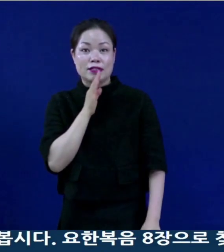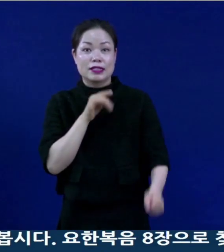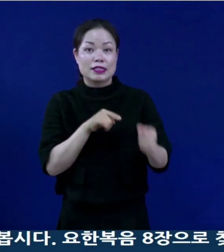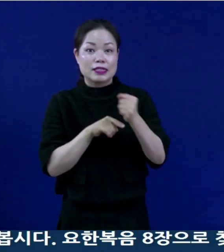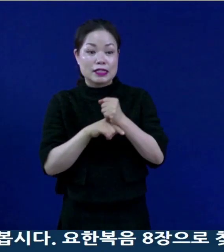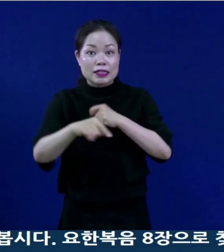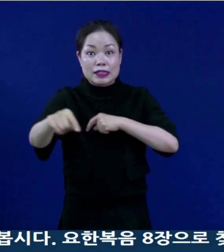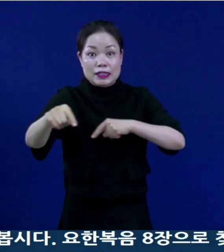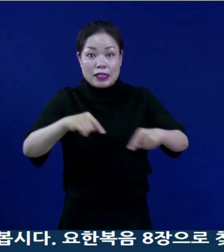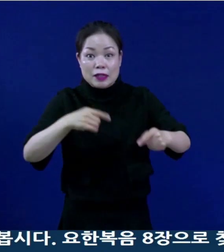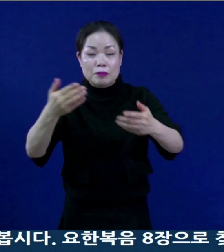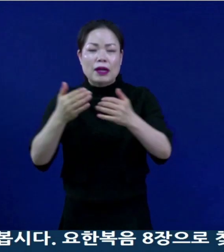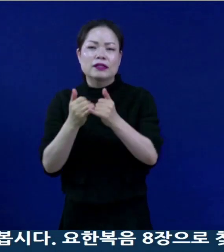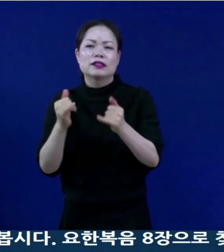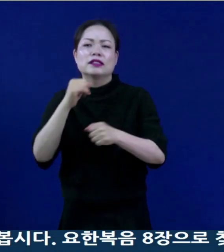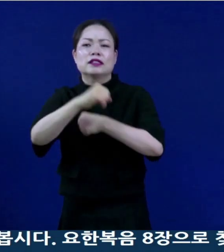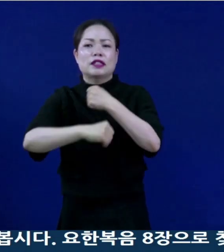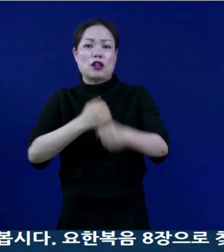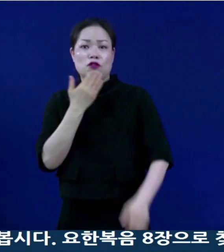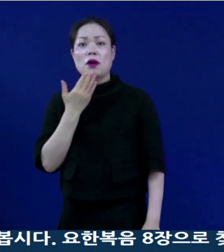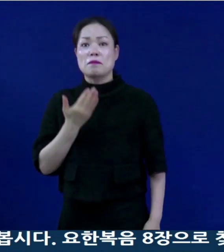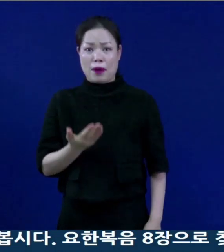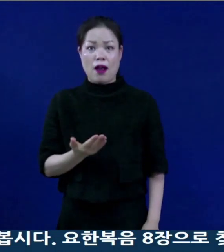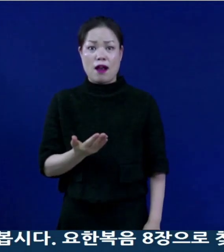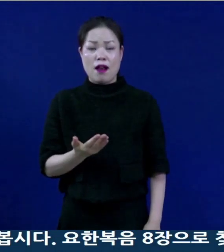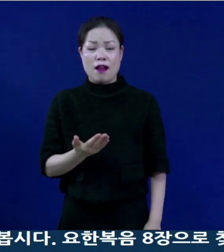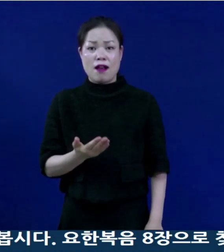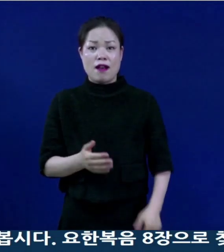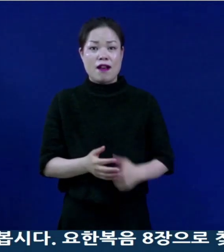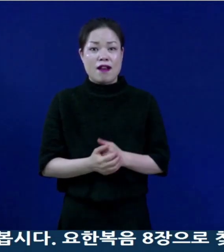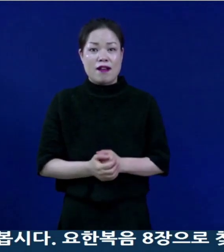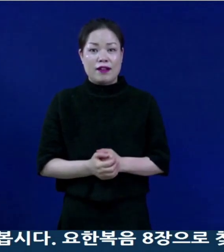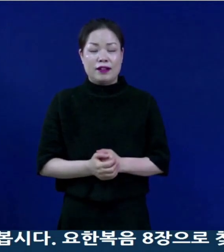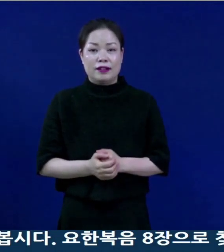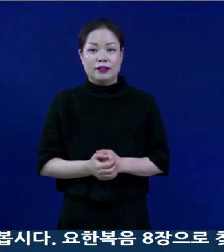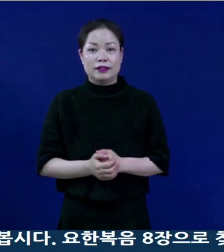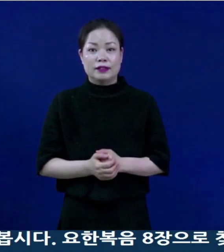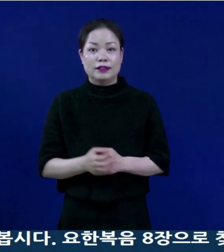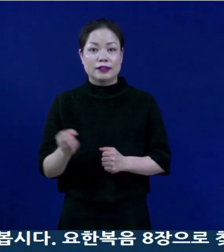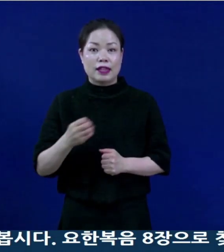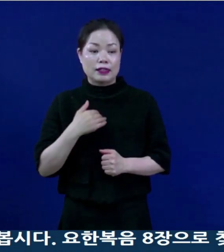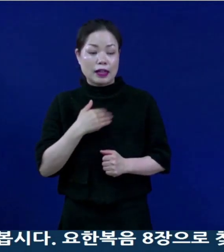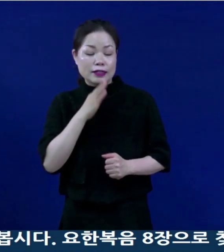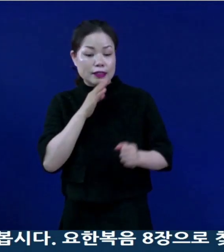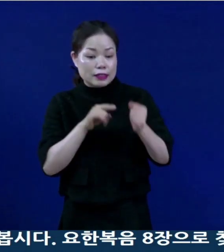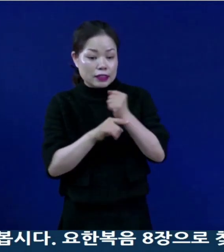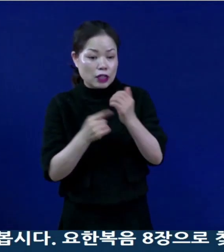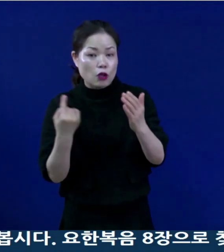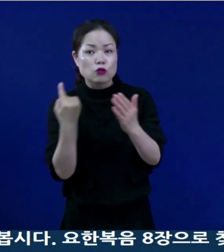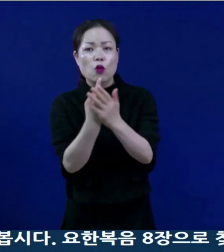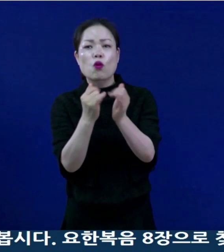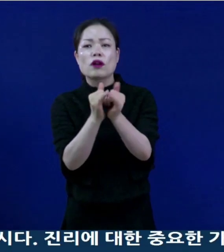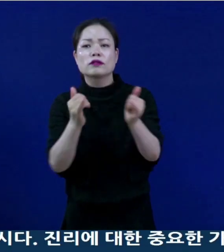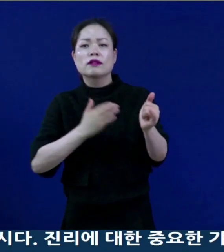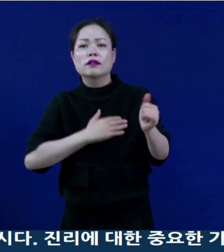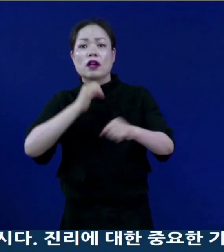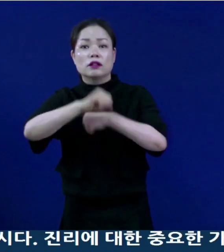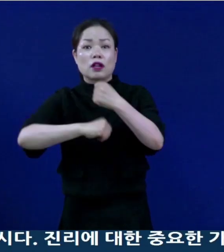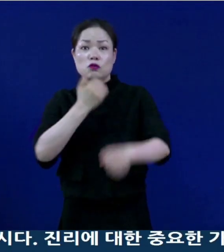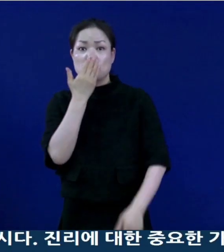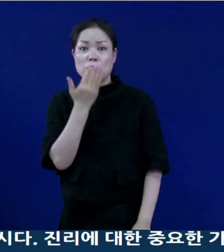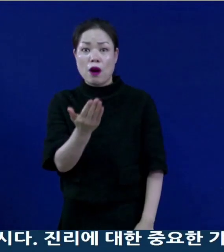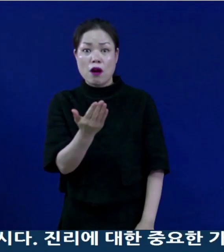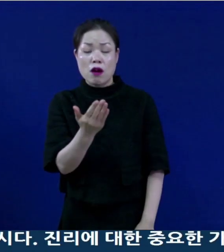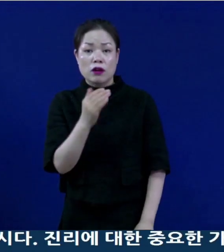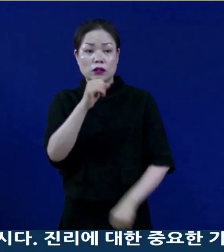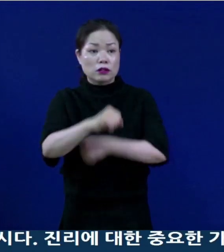진리로 다스림을 받는 사람에겐 자유가 있는 줄로 믿으시기 바랍니다. 그래서요, 내가 진리에 속한 사람이라면 나에게 자유가 있습니다.